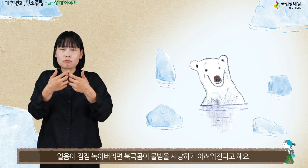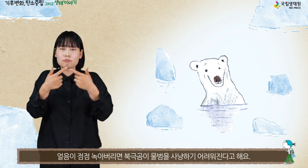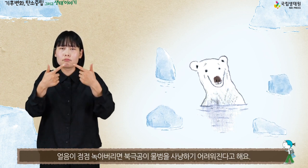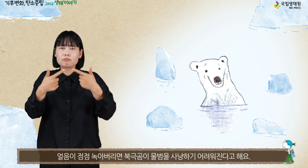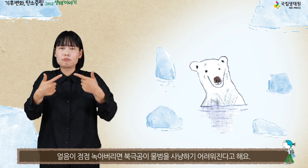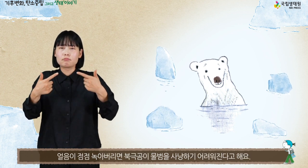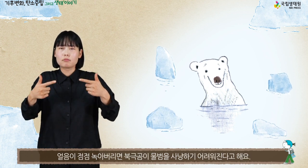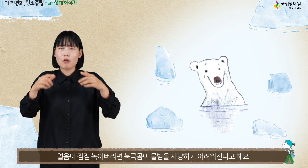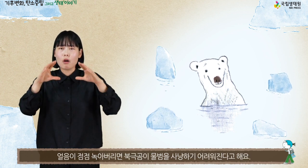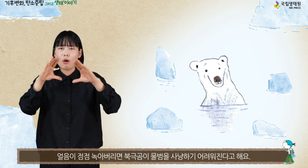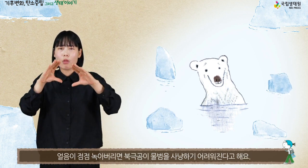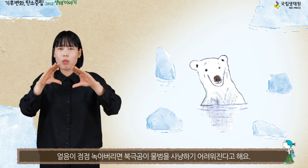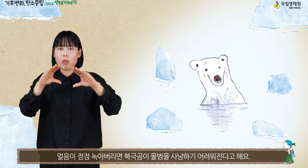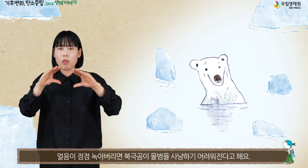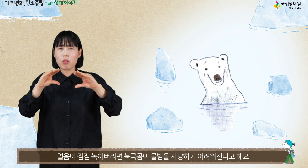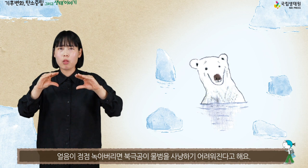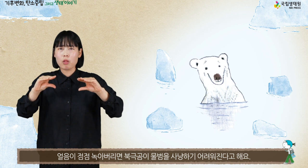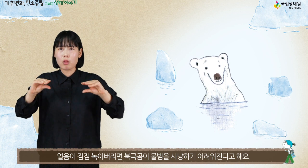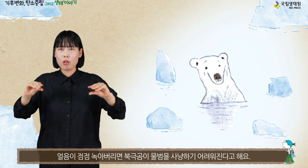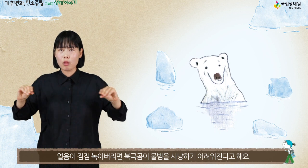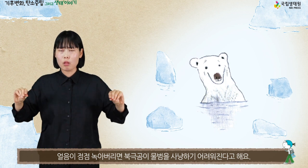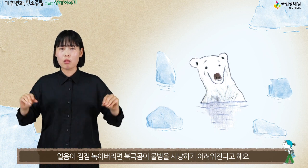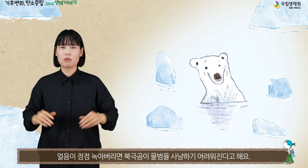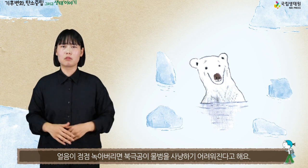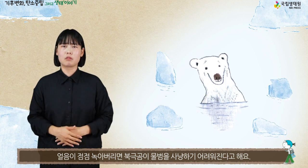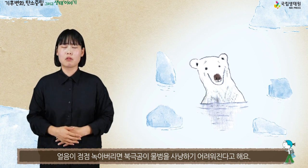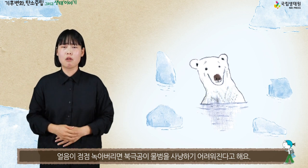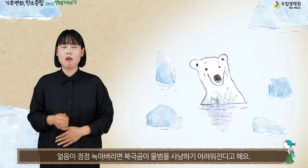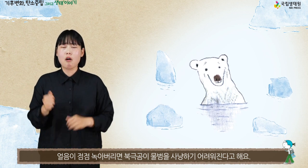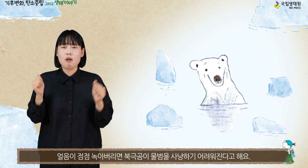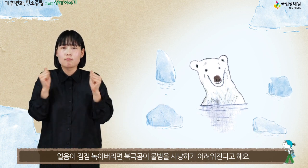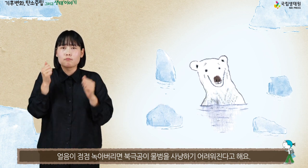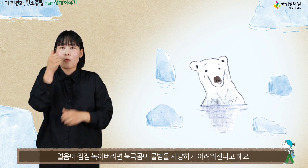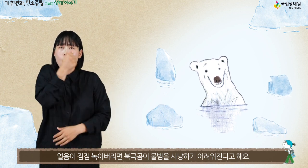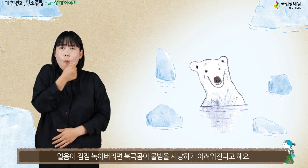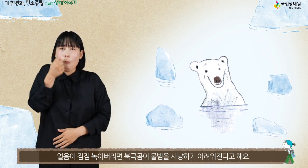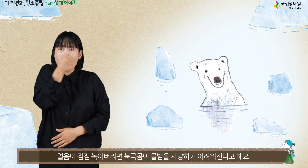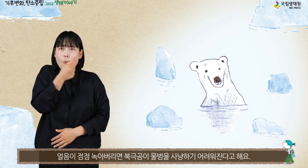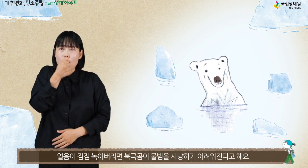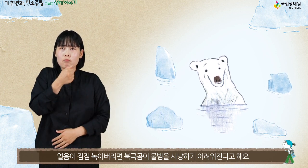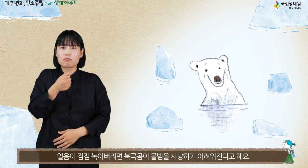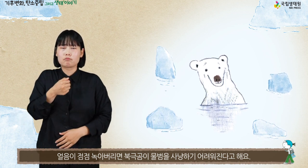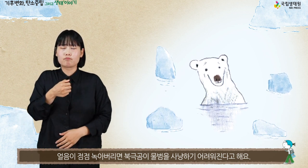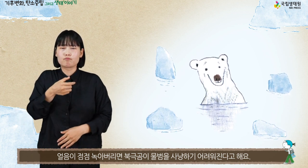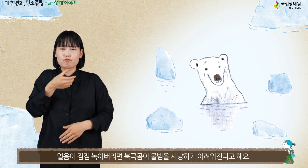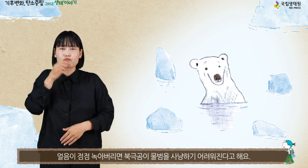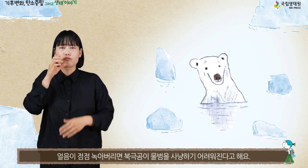얼음이 점점 녹아버리면 북극곰이 물범을 사냥하기 어려워진다고 해요.